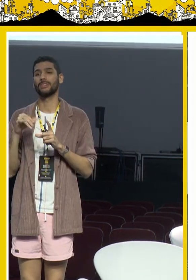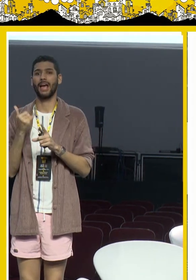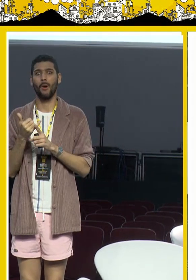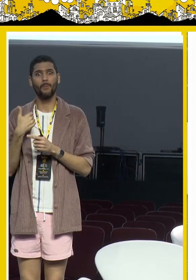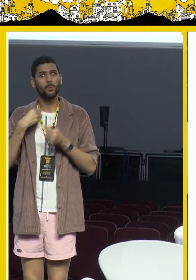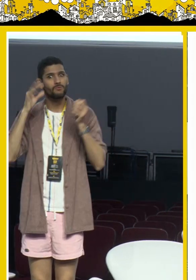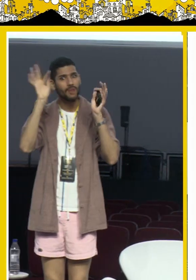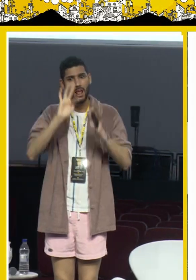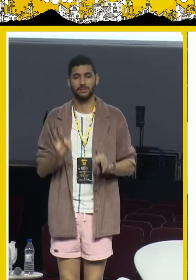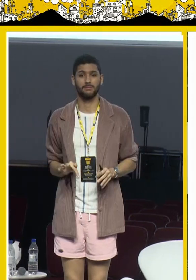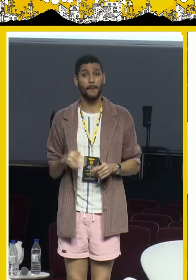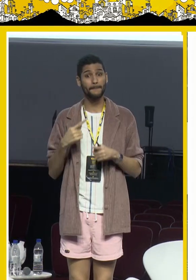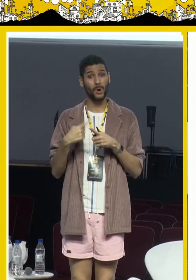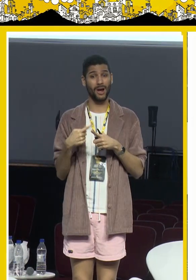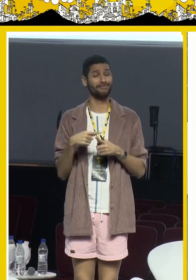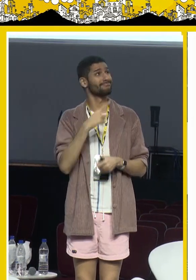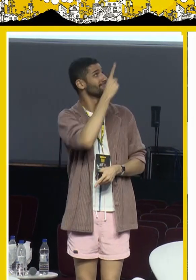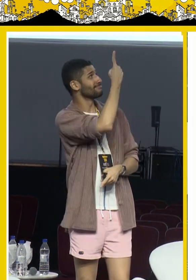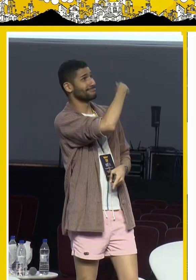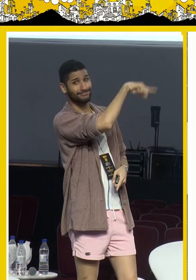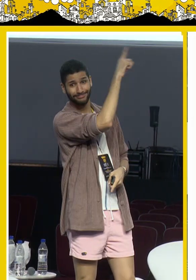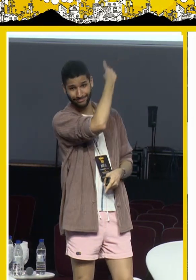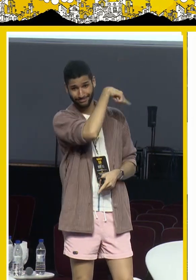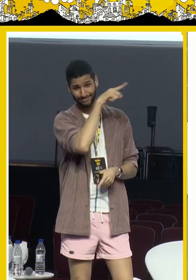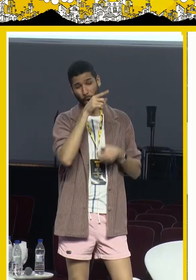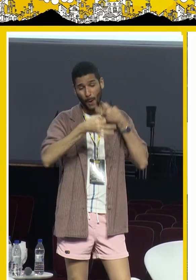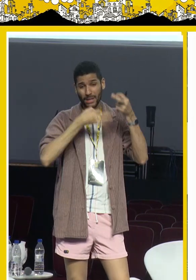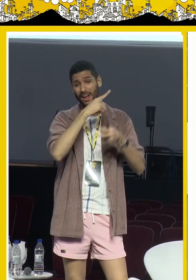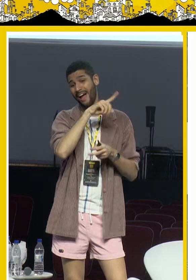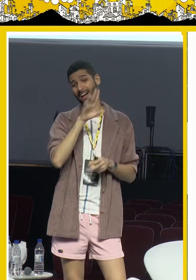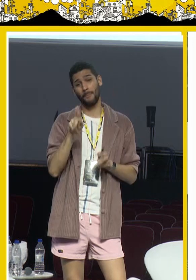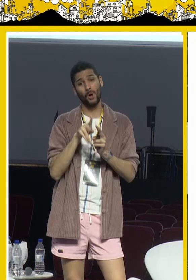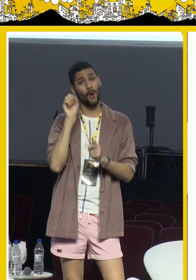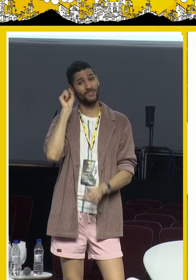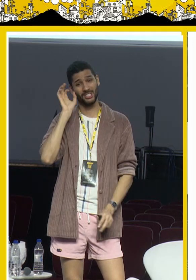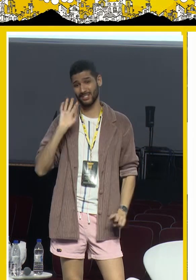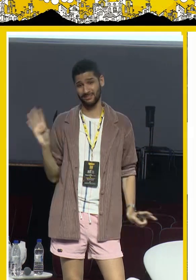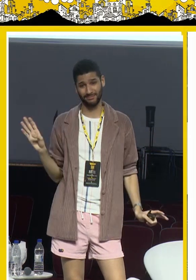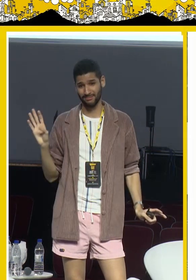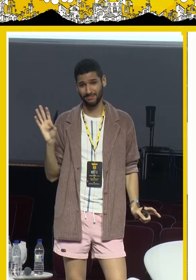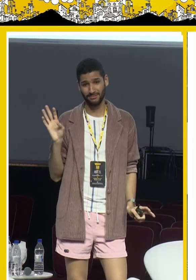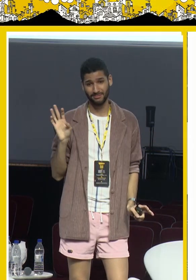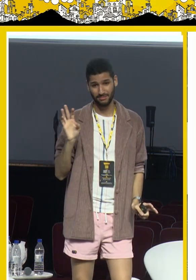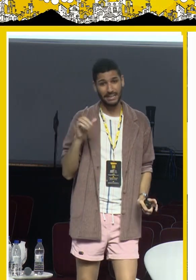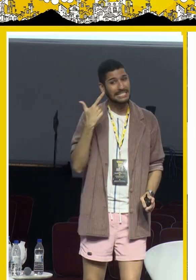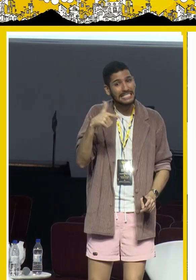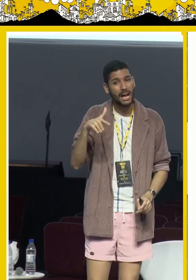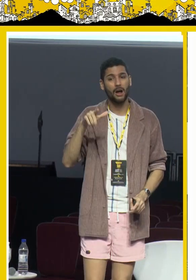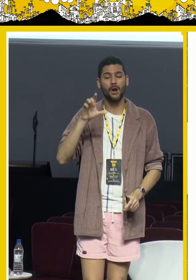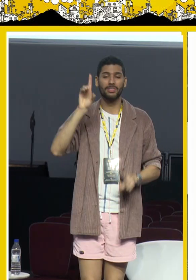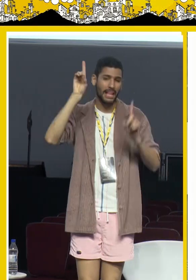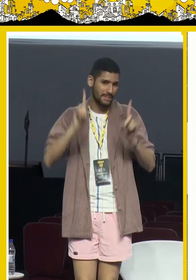comentários e aí tem um feedback muito positivo das pessoas dos meus escritos